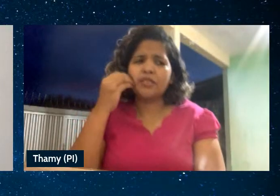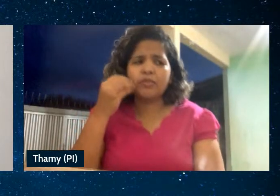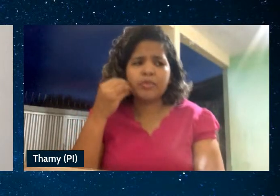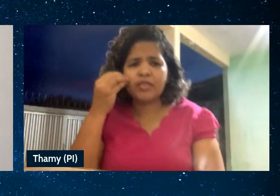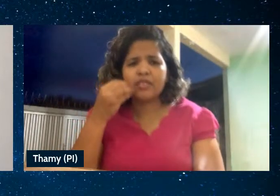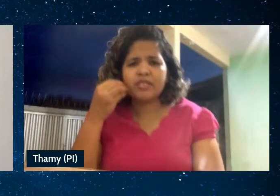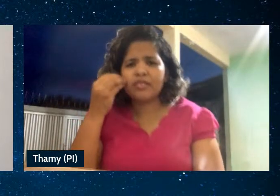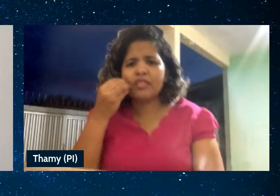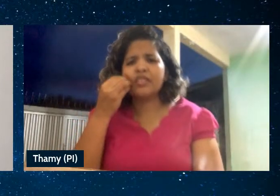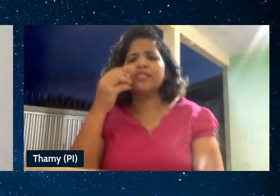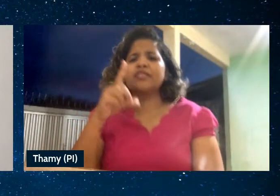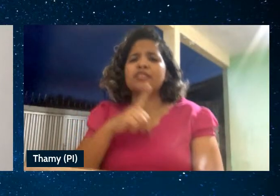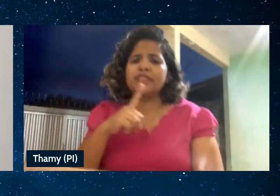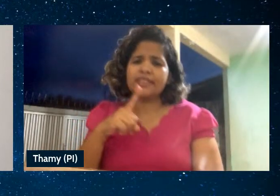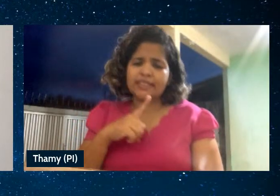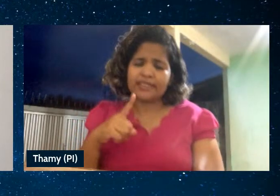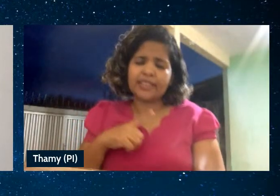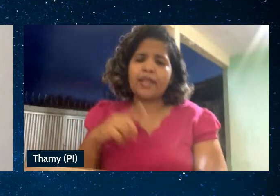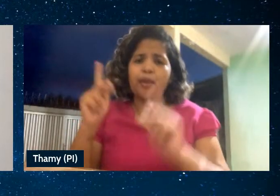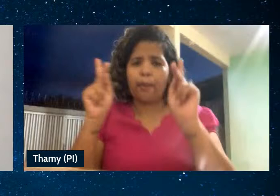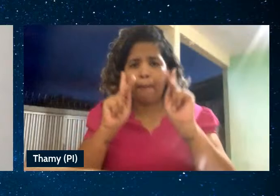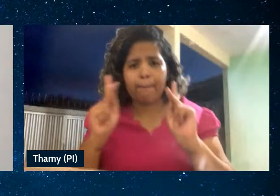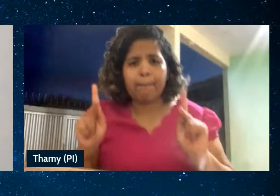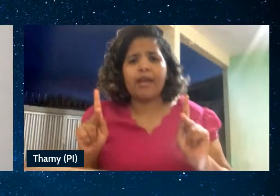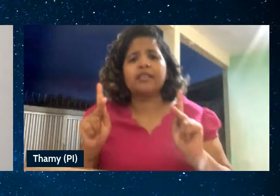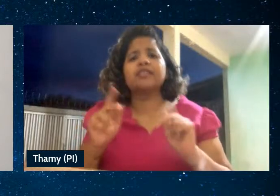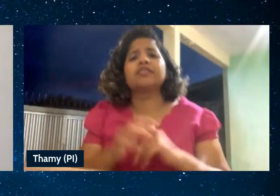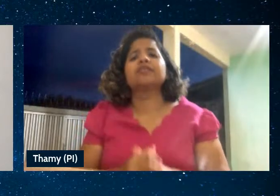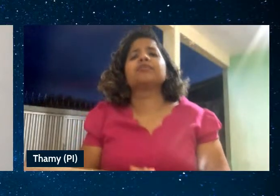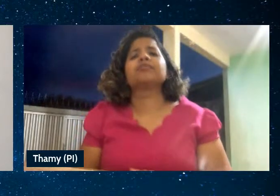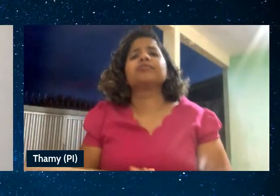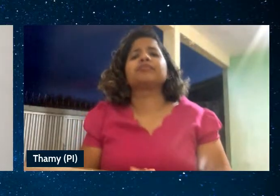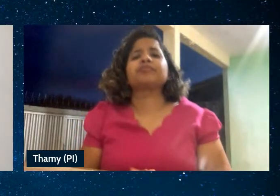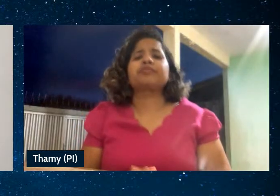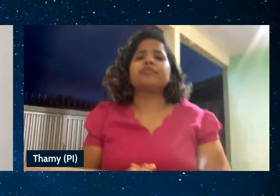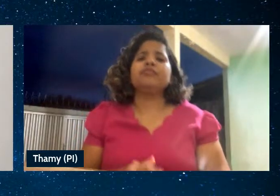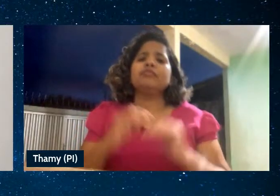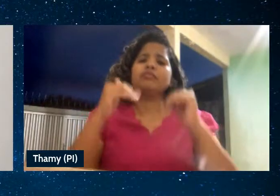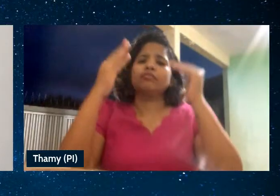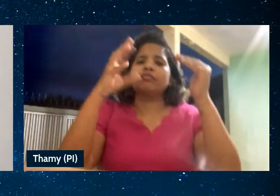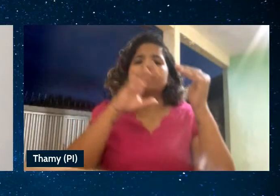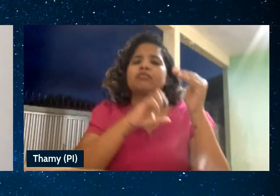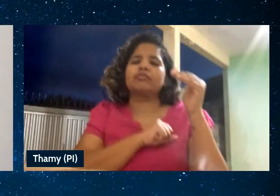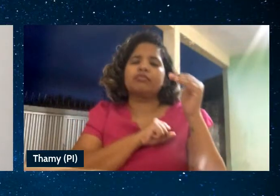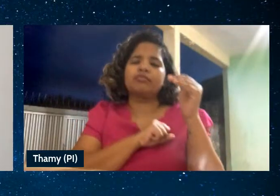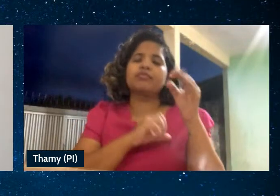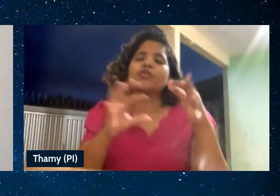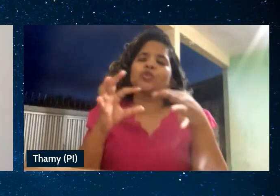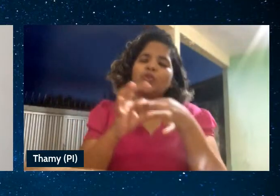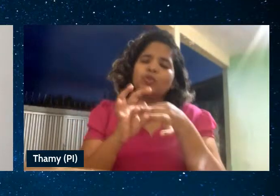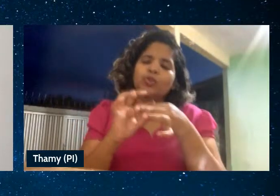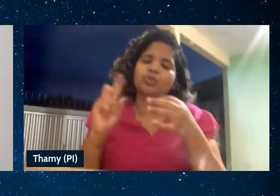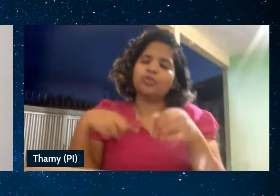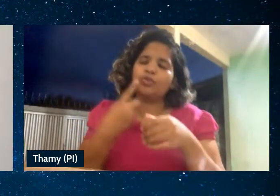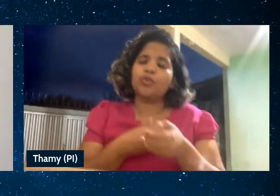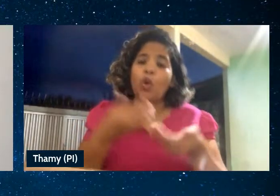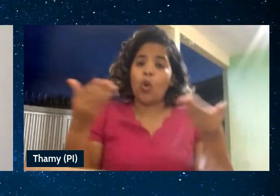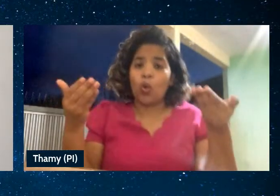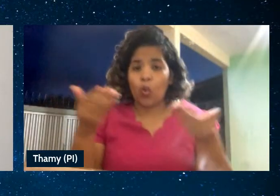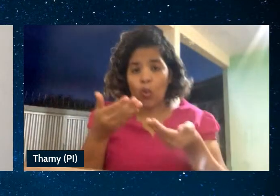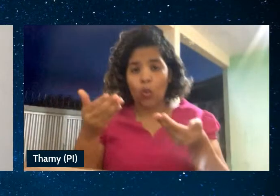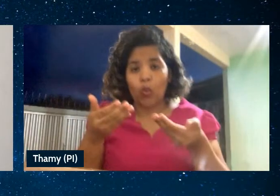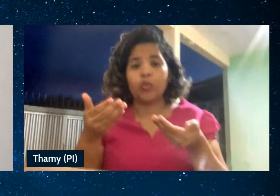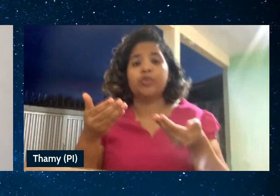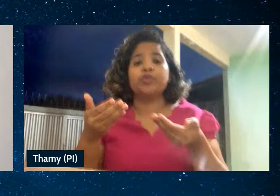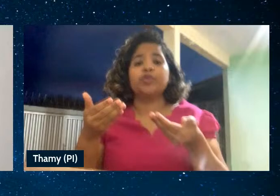paz pacificados internamente fica conosco mestre amado Jesus hoje agora